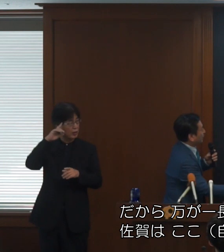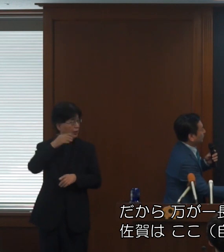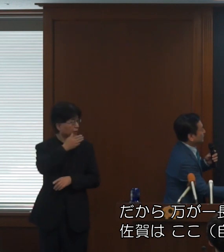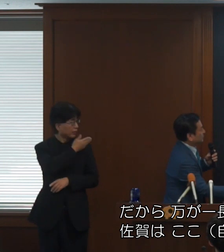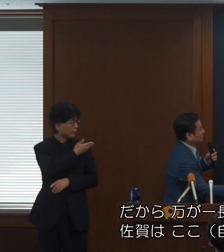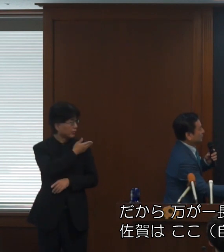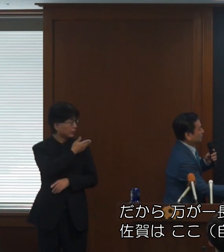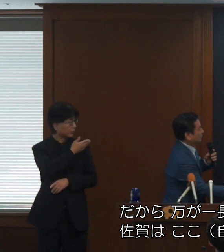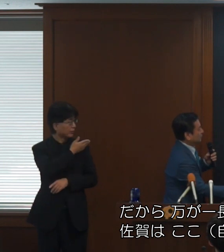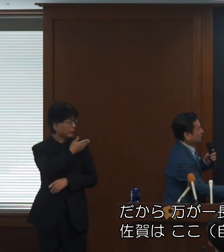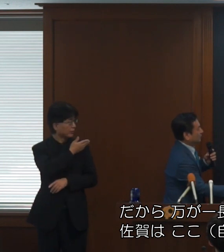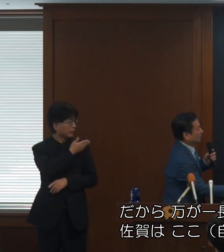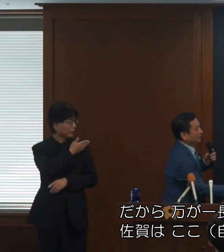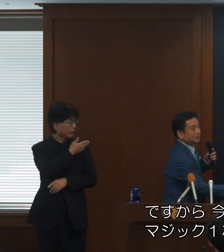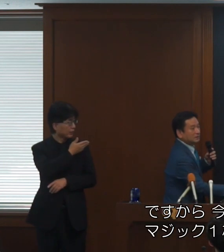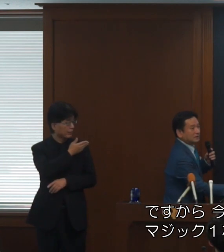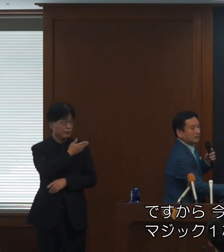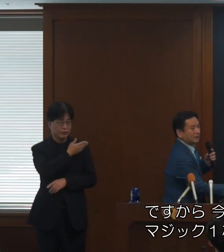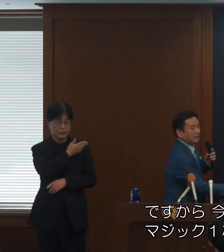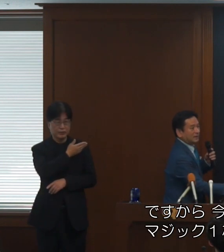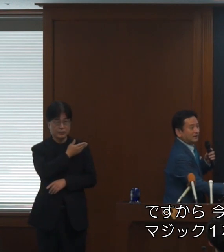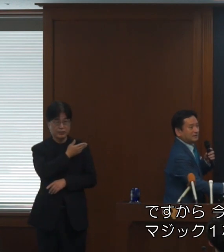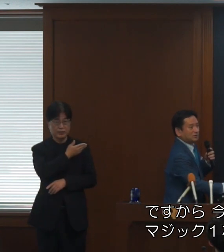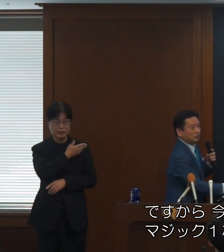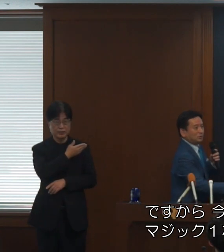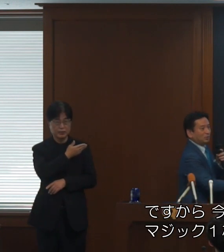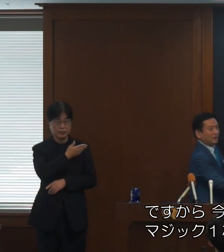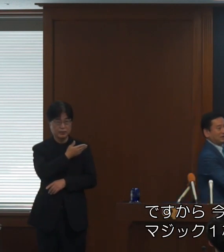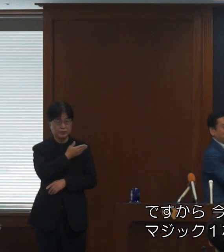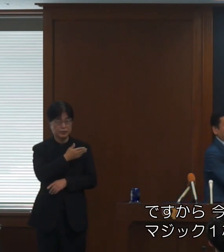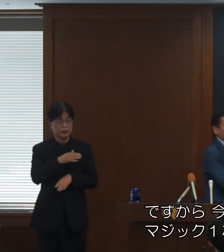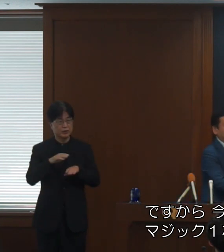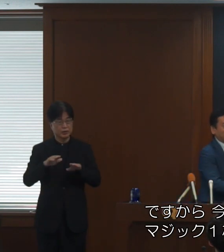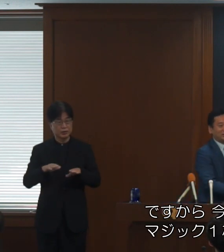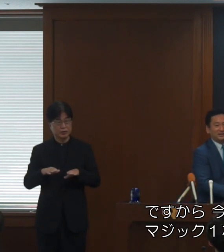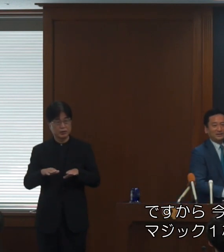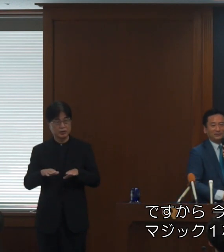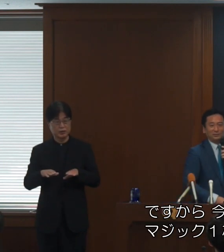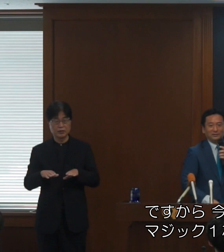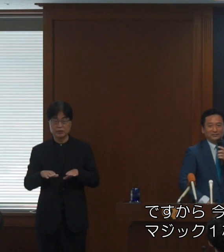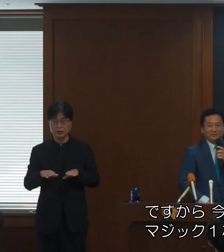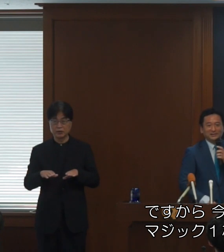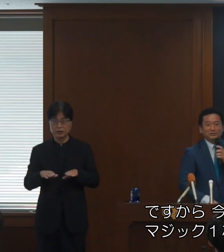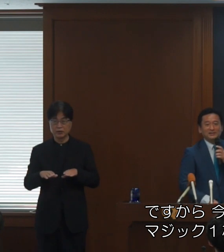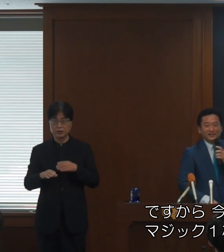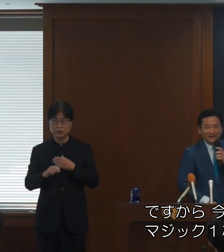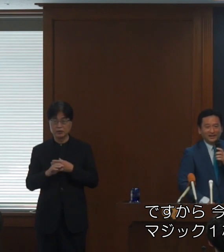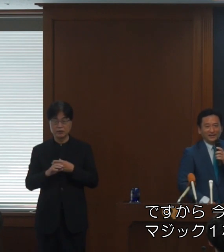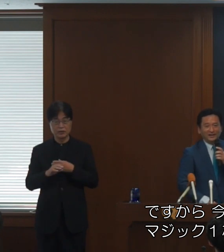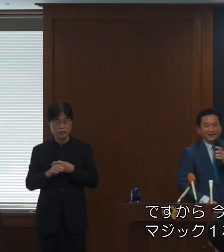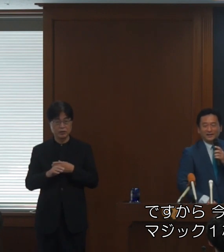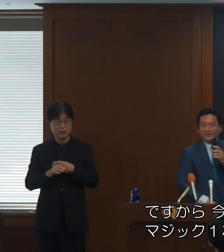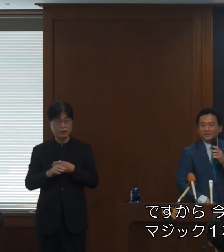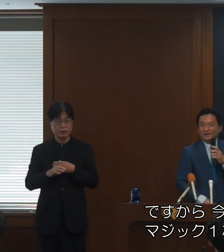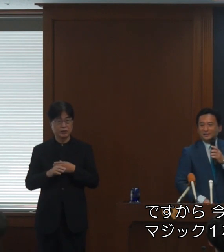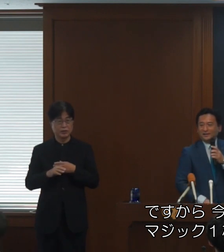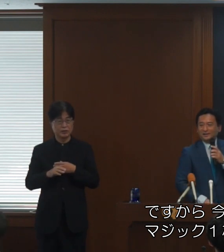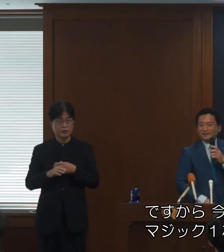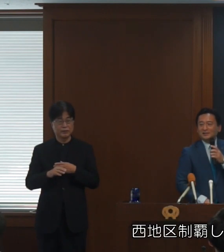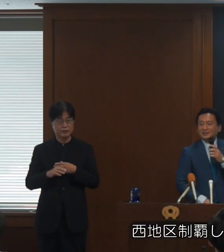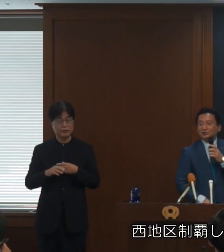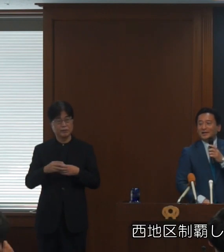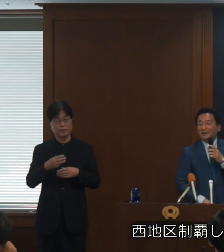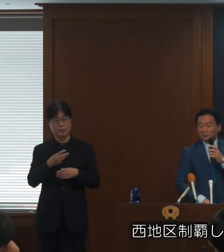ここにありますですから一応今日は申し訳ないけどマジック1なんで